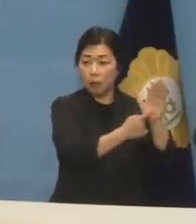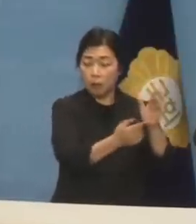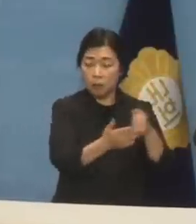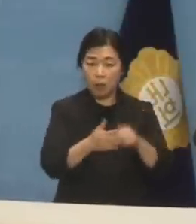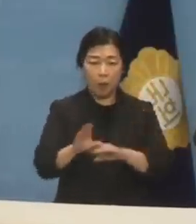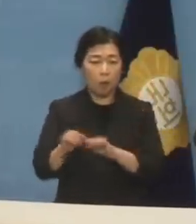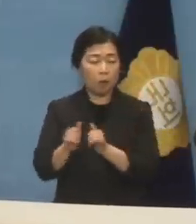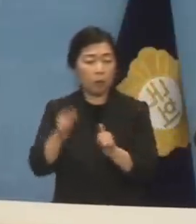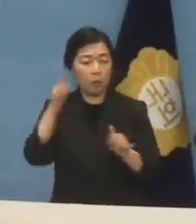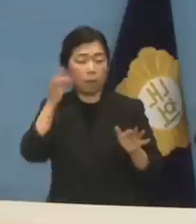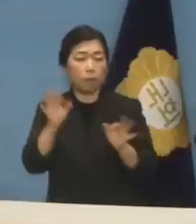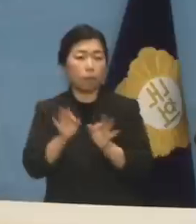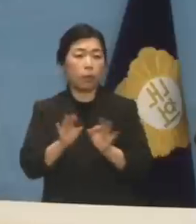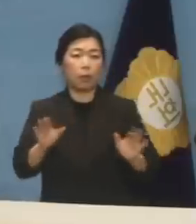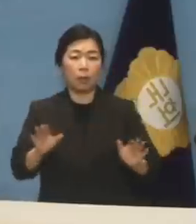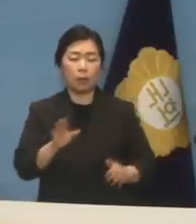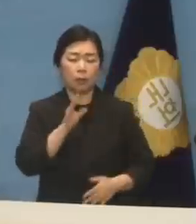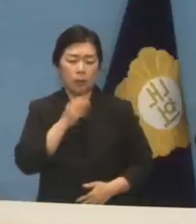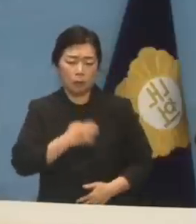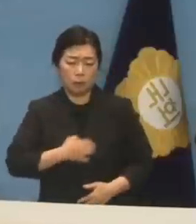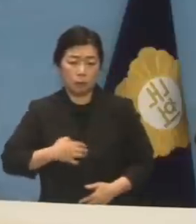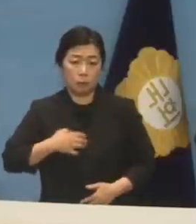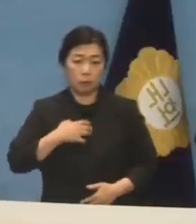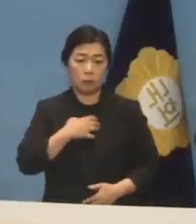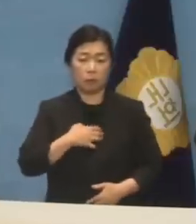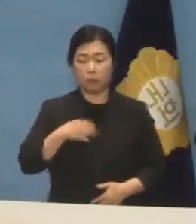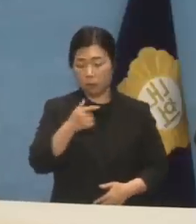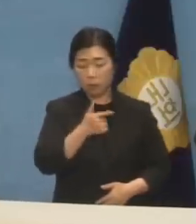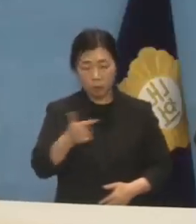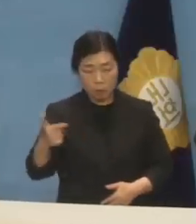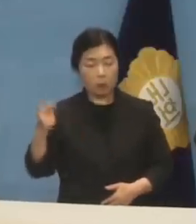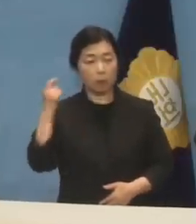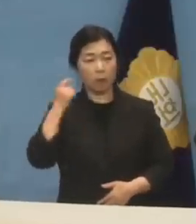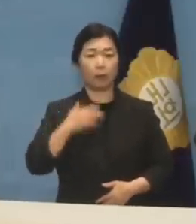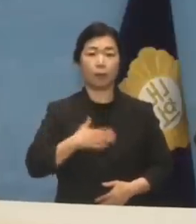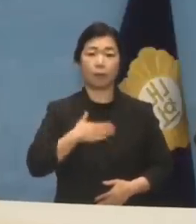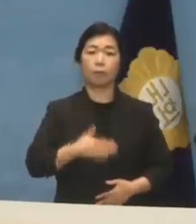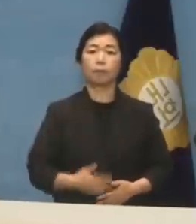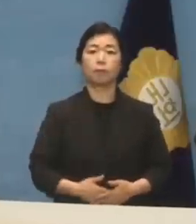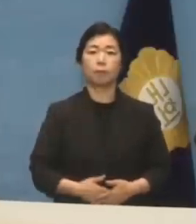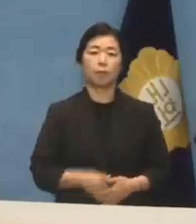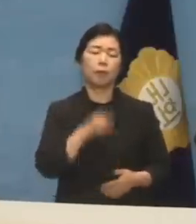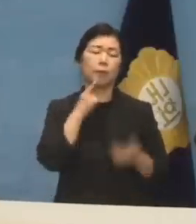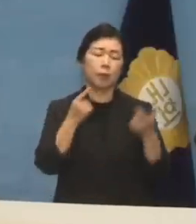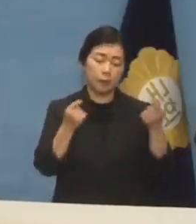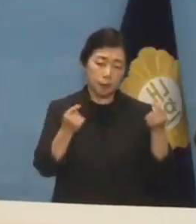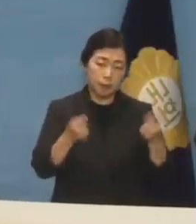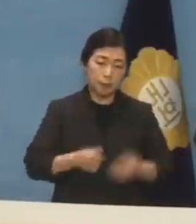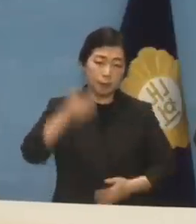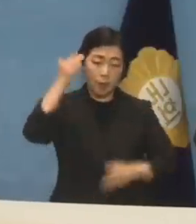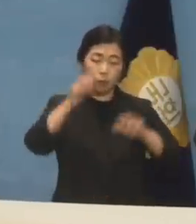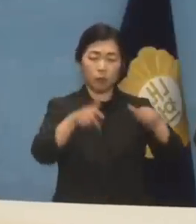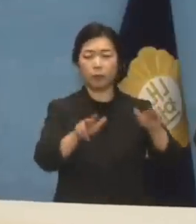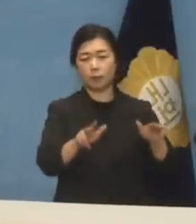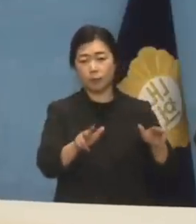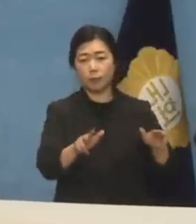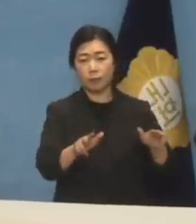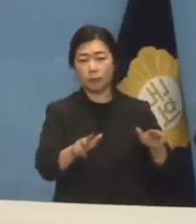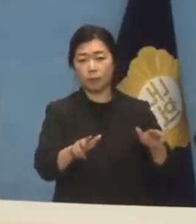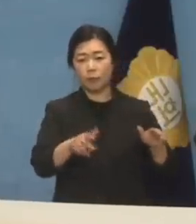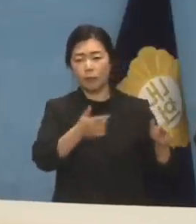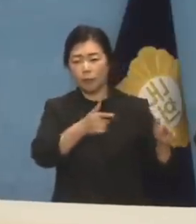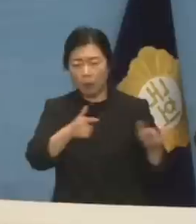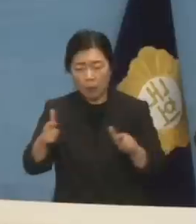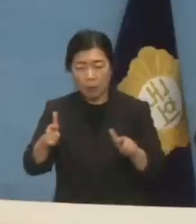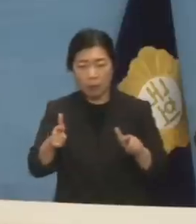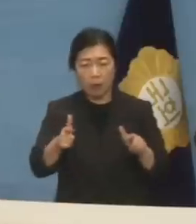언론인들이 어떻게 이럴 수가 있느냐라고 깊이 우려하고 있는 것으로 저희는 들었습니다. 맞습니다. 대한민국은 그동안